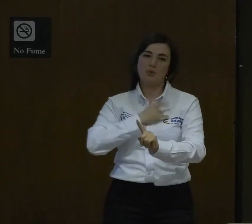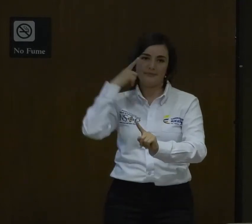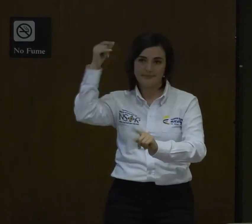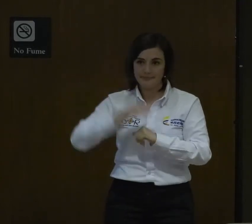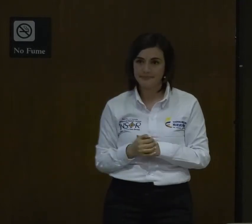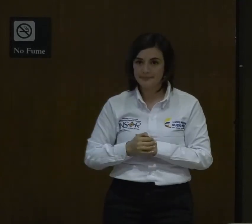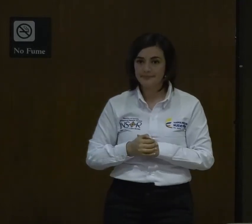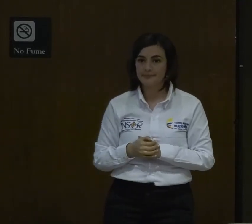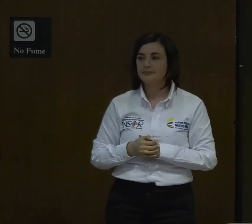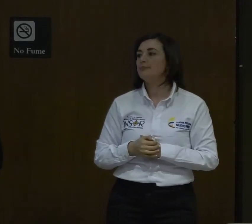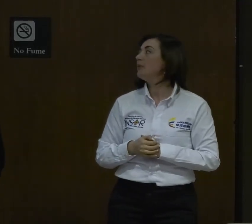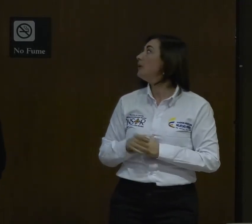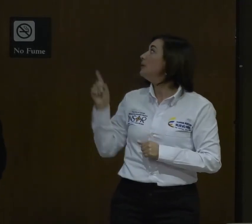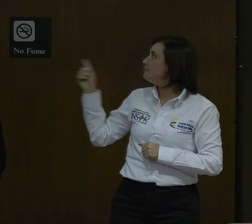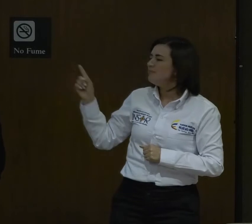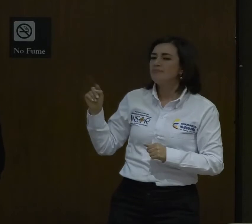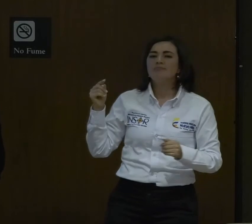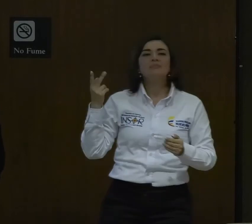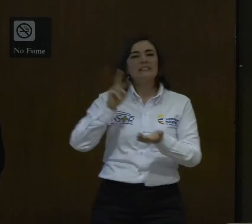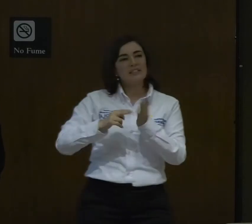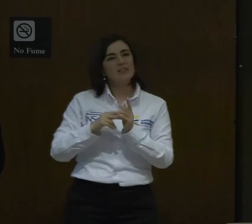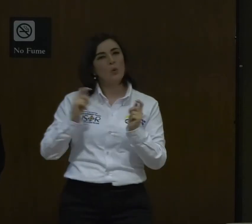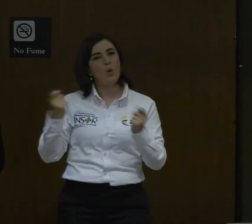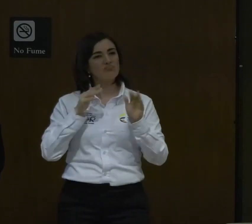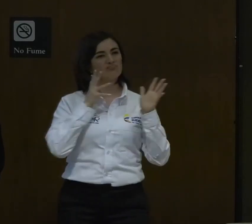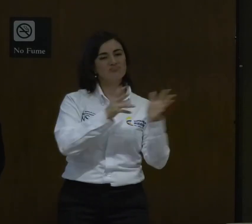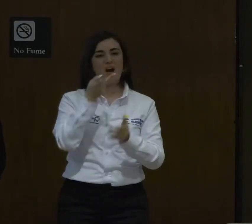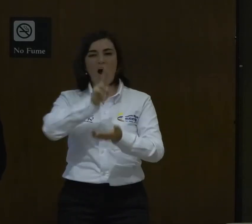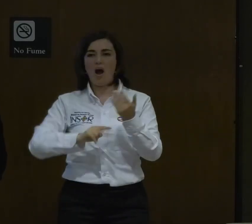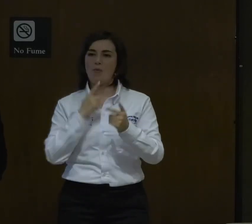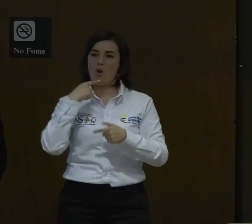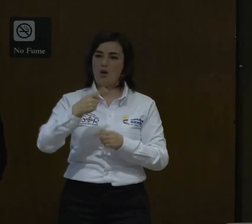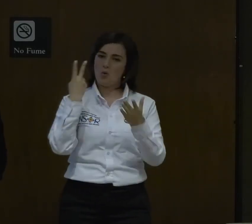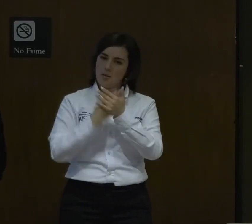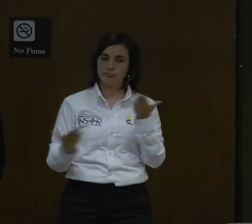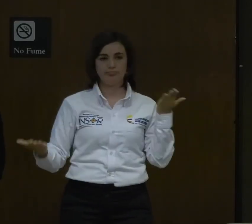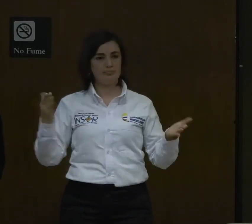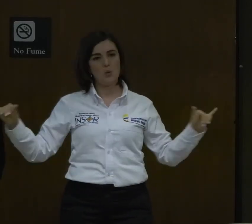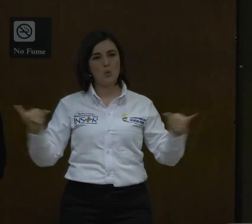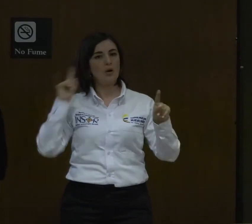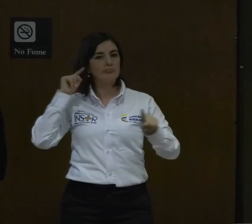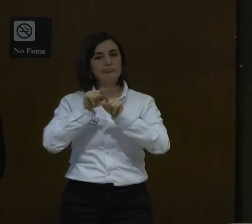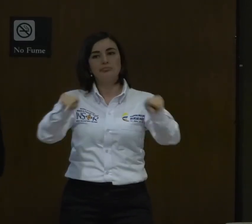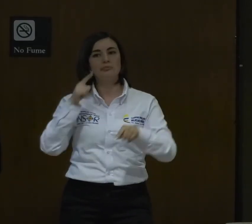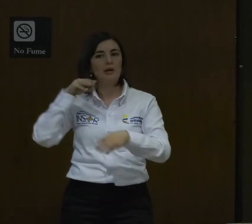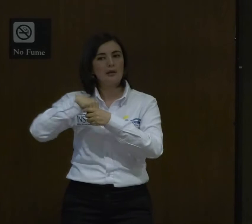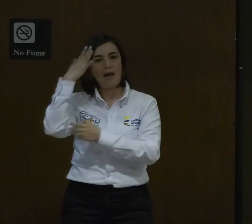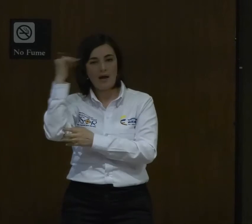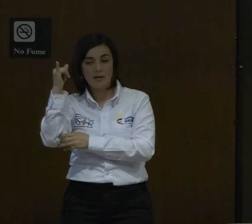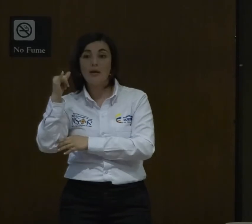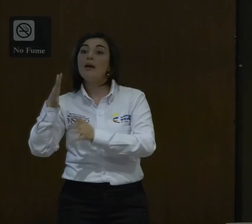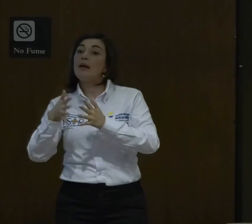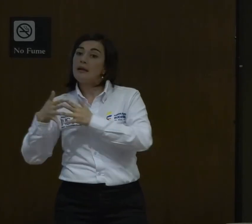misión bilingüe es el promover las 2 lenguas. a un nivel académico, el inglés y